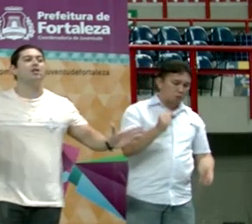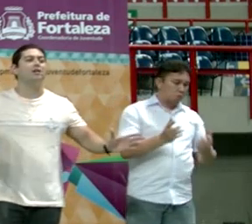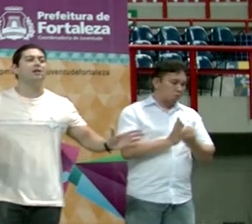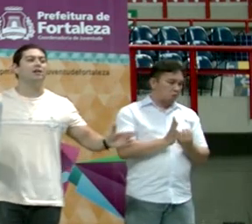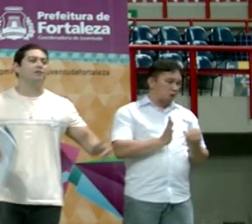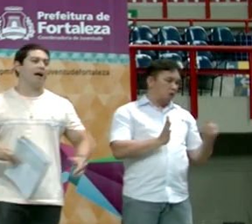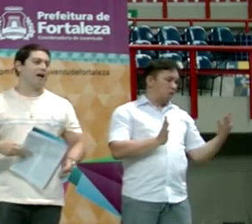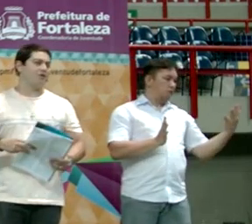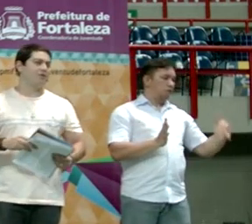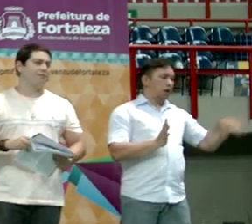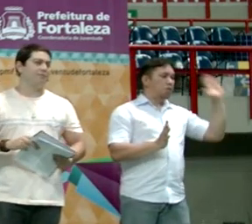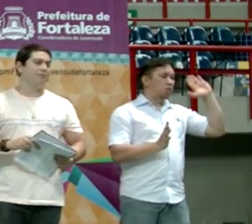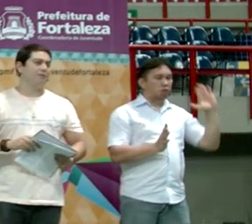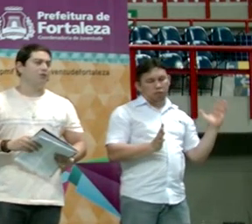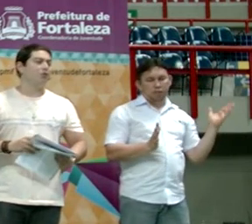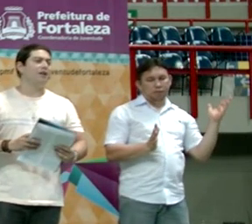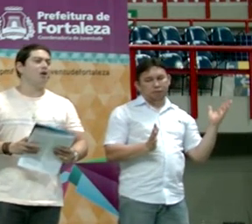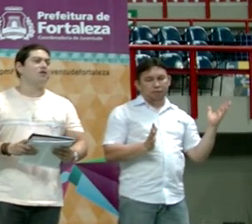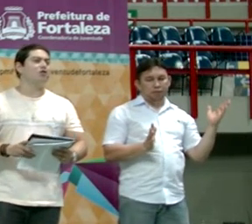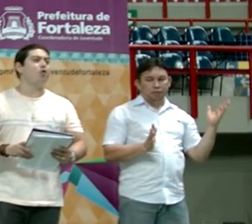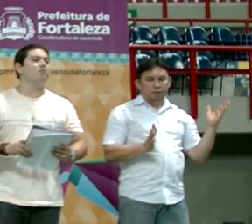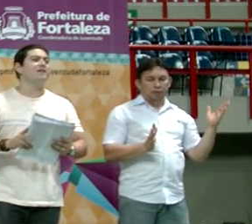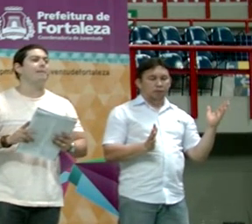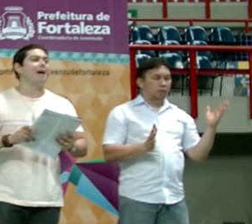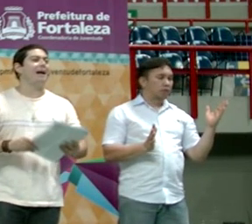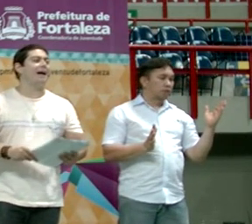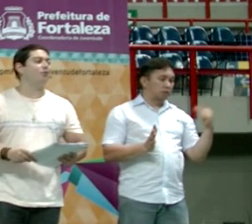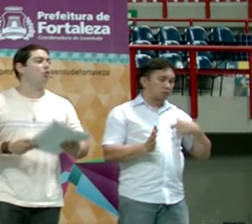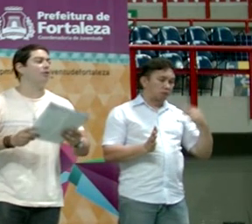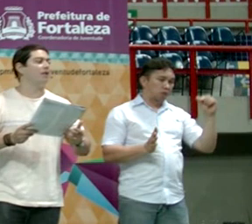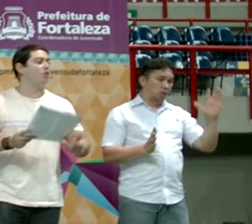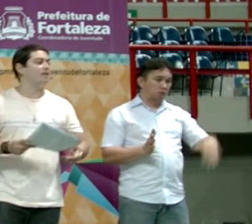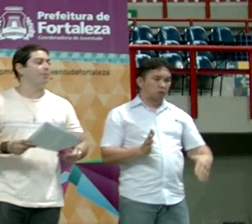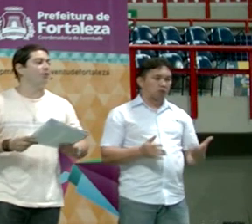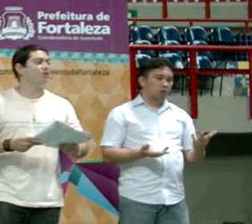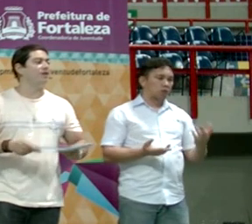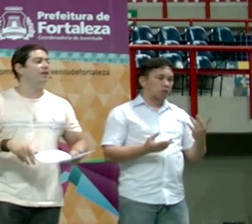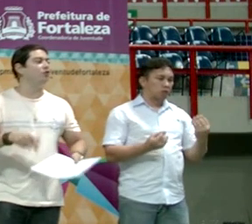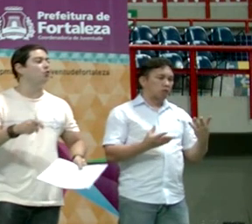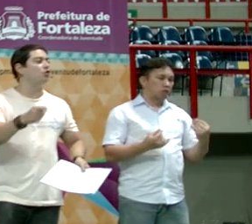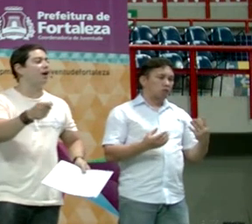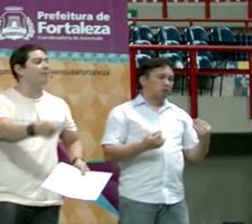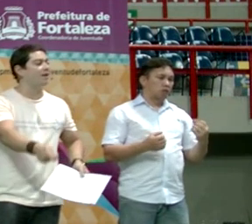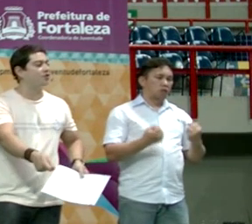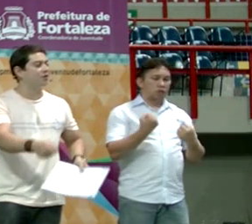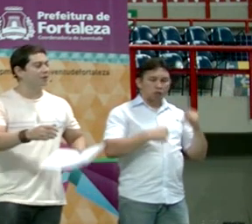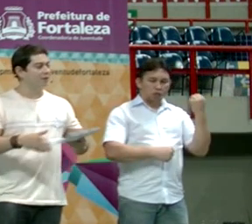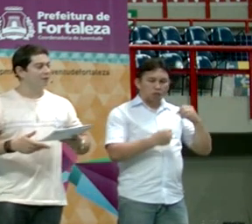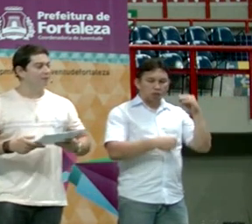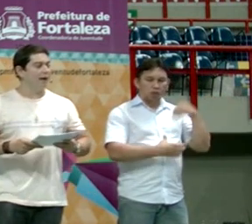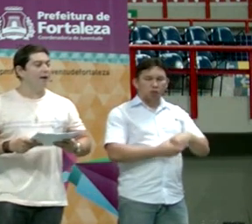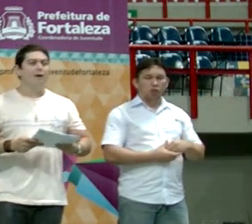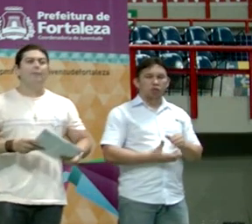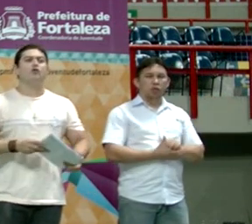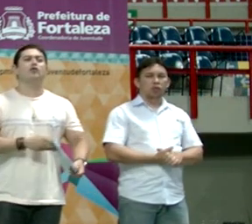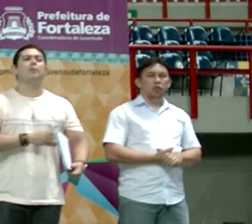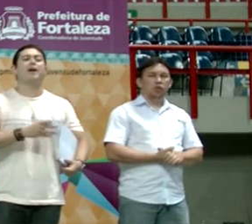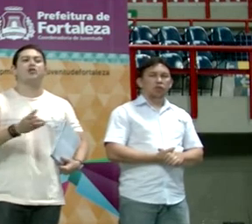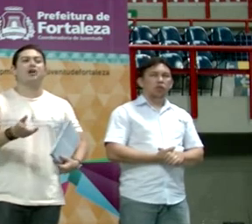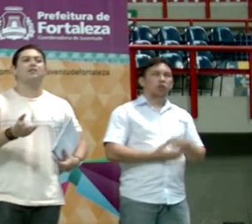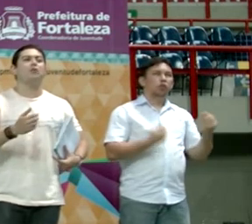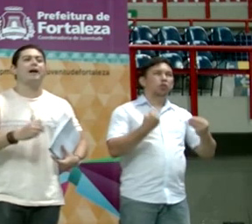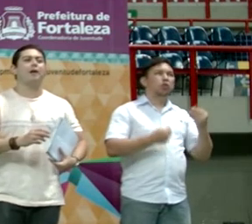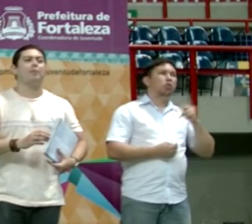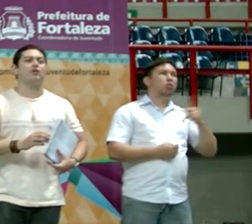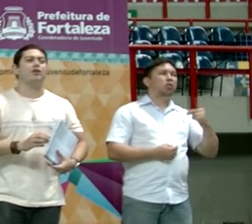em quantidade. Tu não tem noção de como sai barato quando a coisa é produzida industrialmente, tá? Professor,